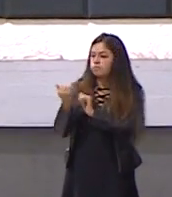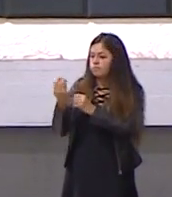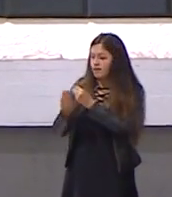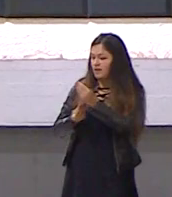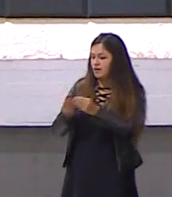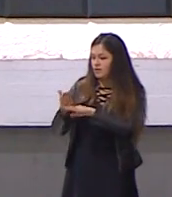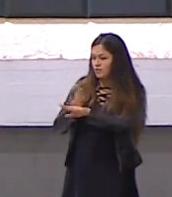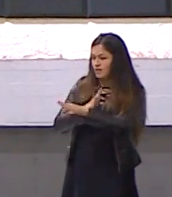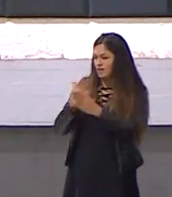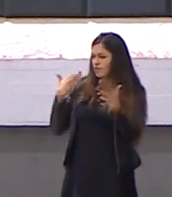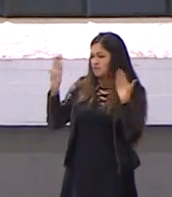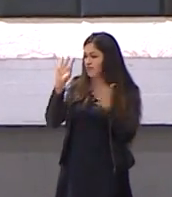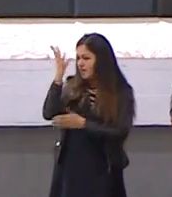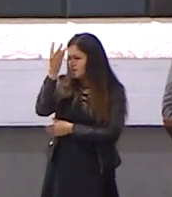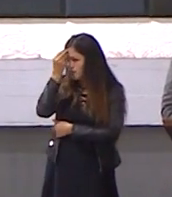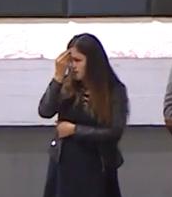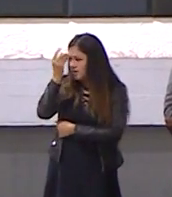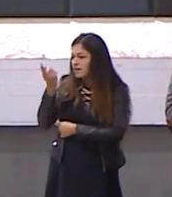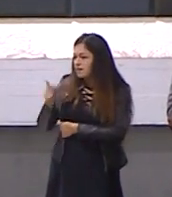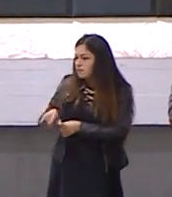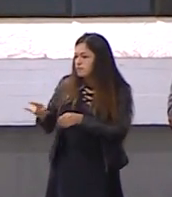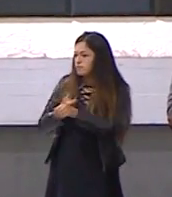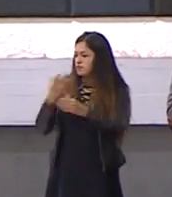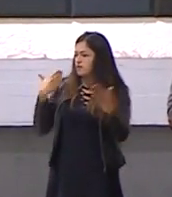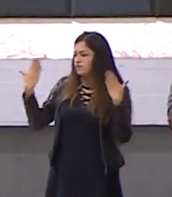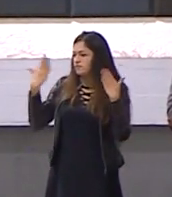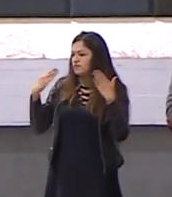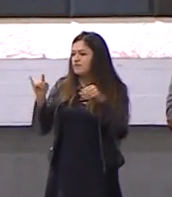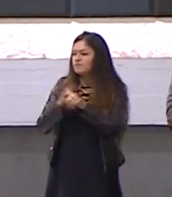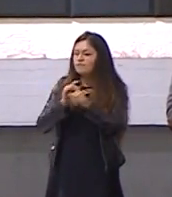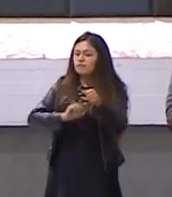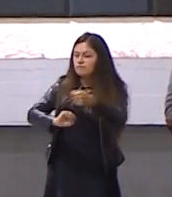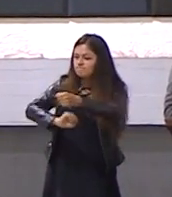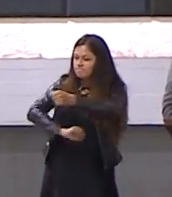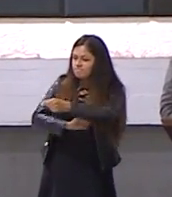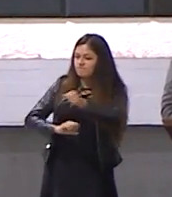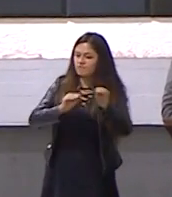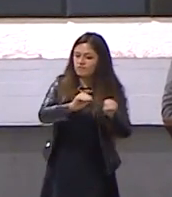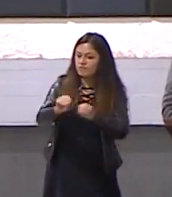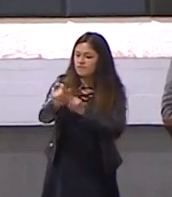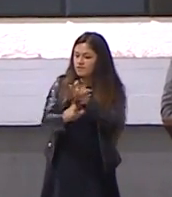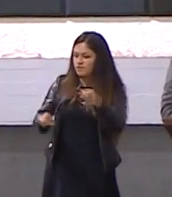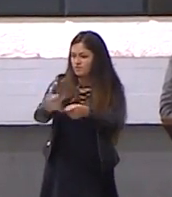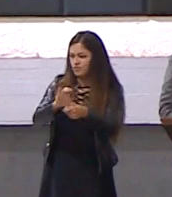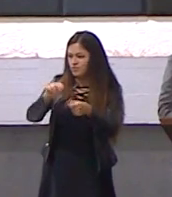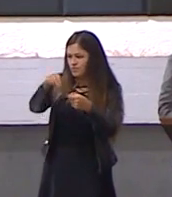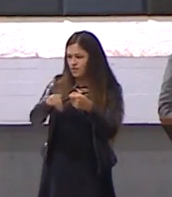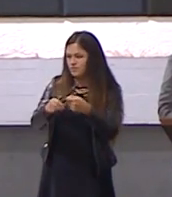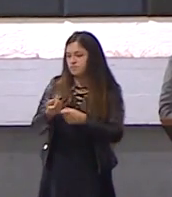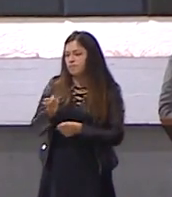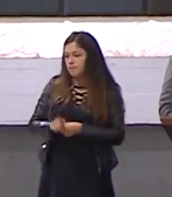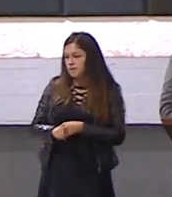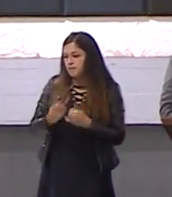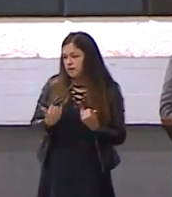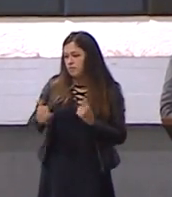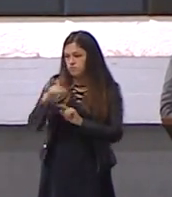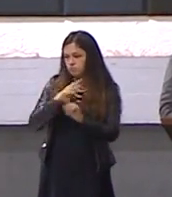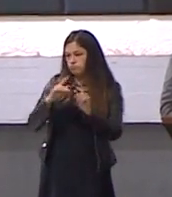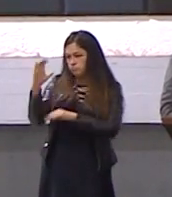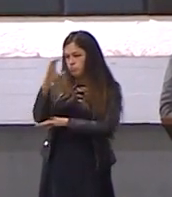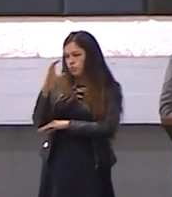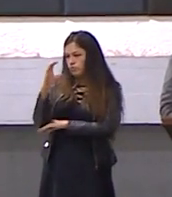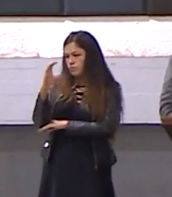disciplina y como base de formación básica de los ciudadanos particularmente en el contexto